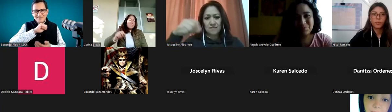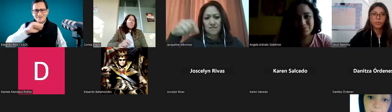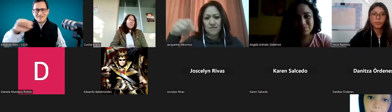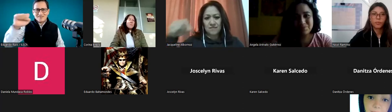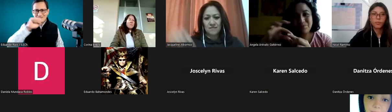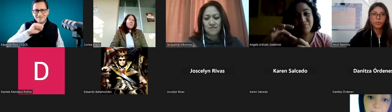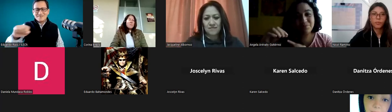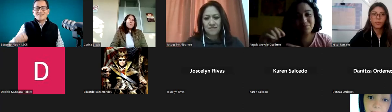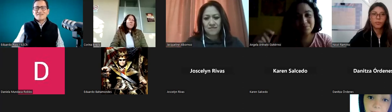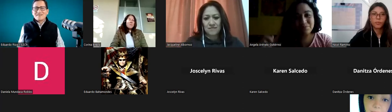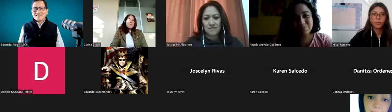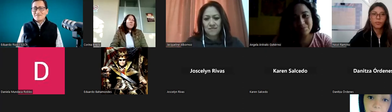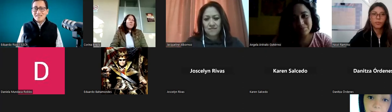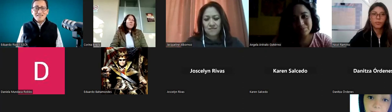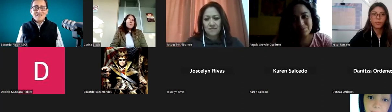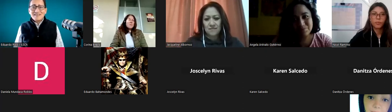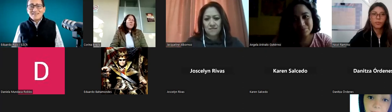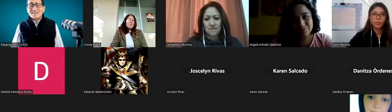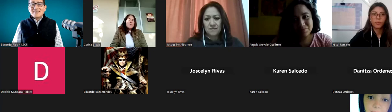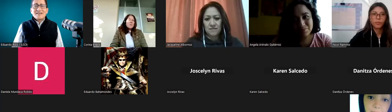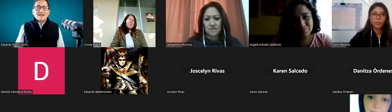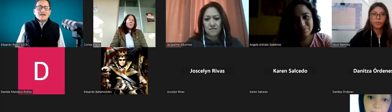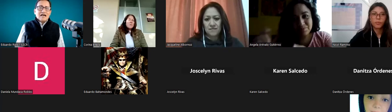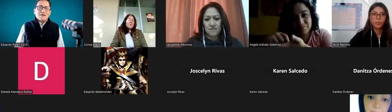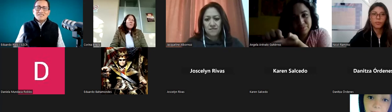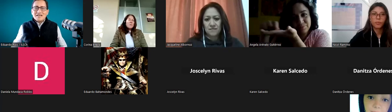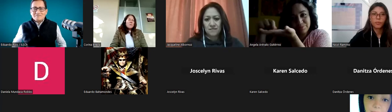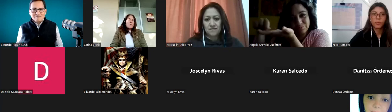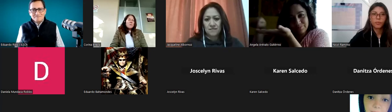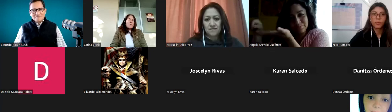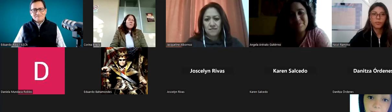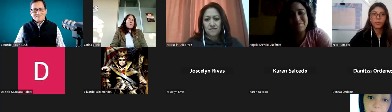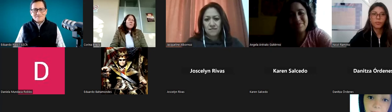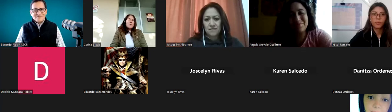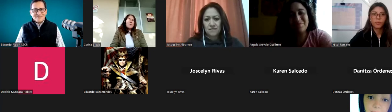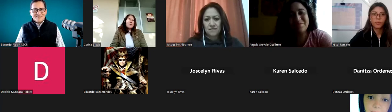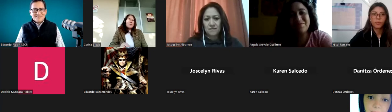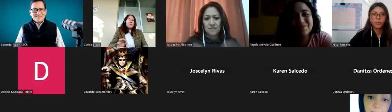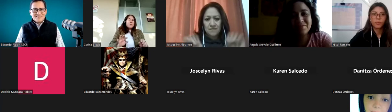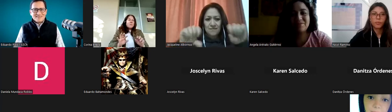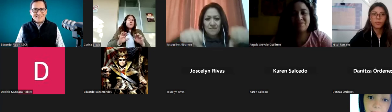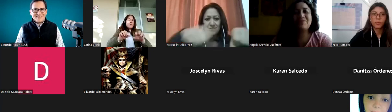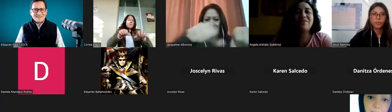Ya, correcto. ¿Se fija? Amasar.